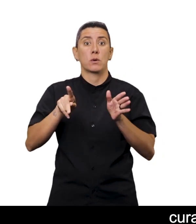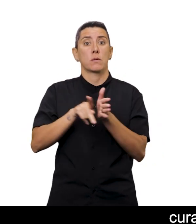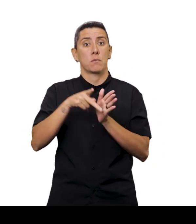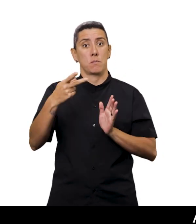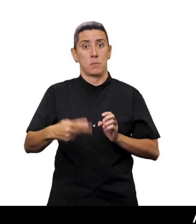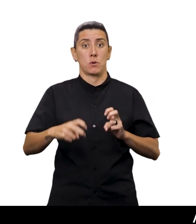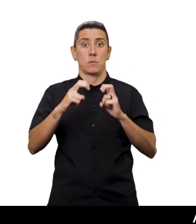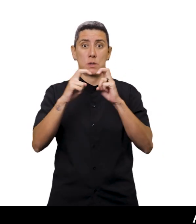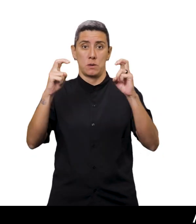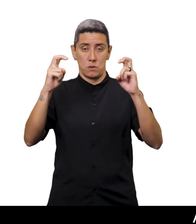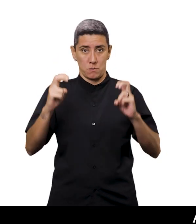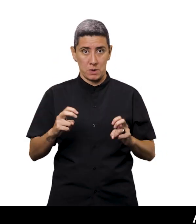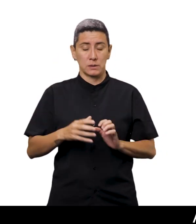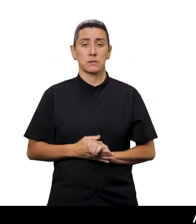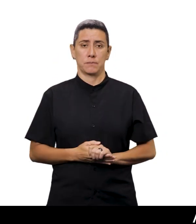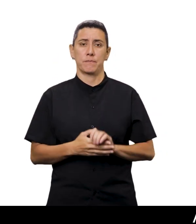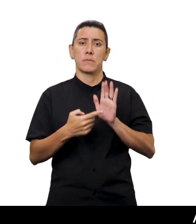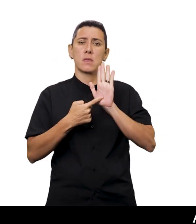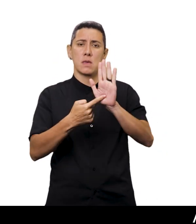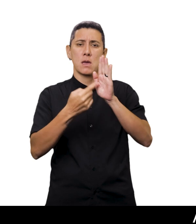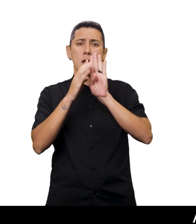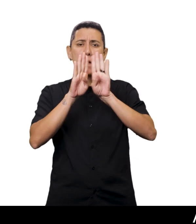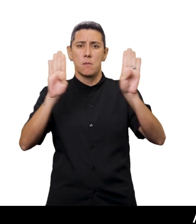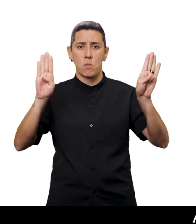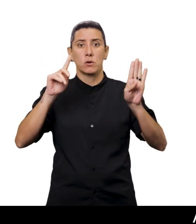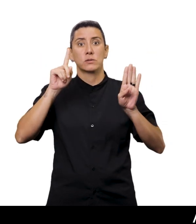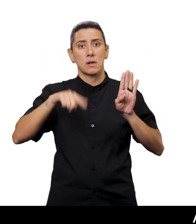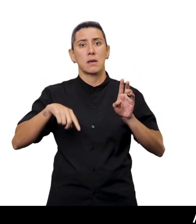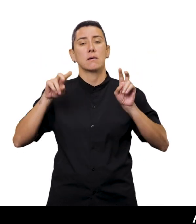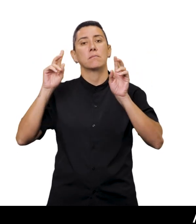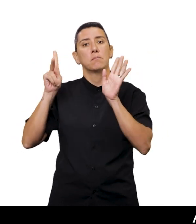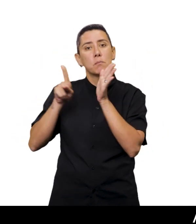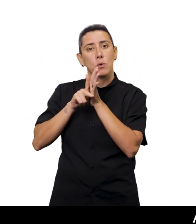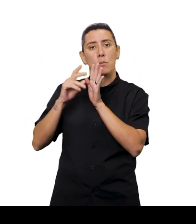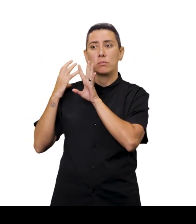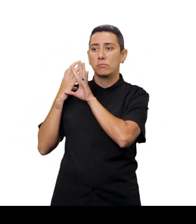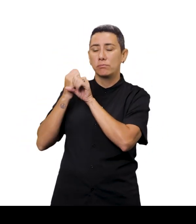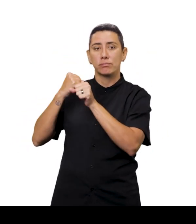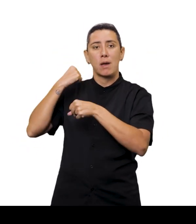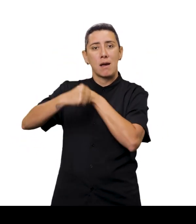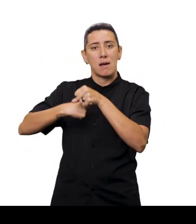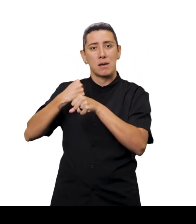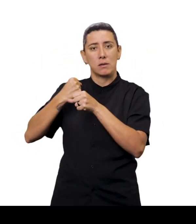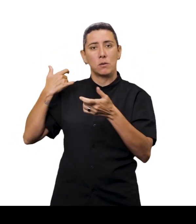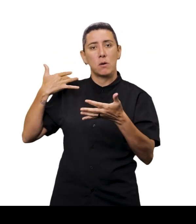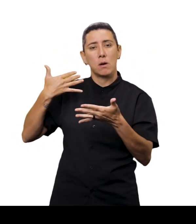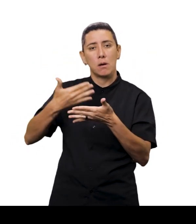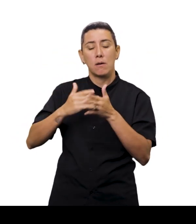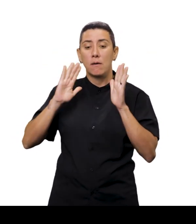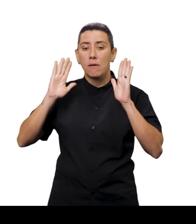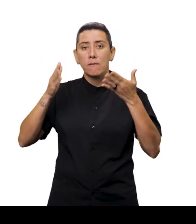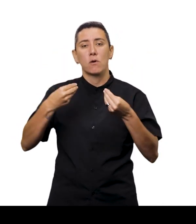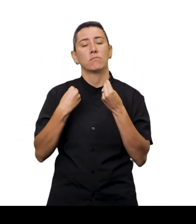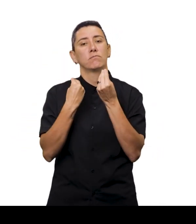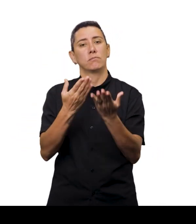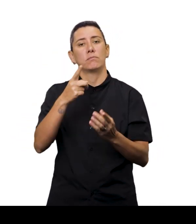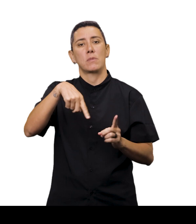do MASP. A mostra integra o ano de programação do MASP dedicado às